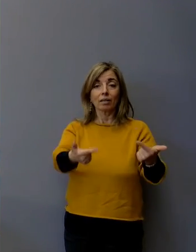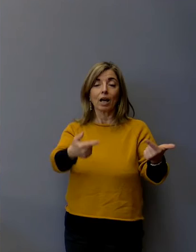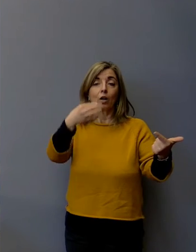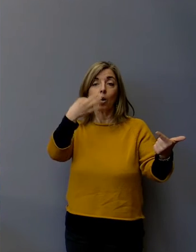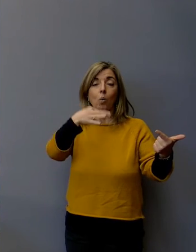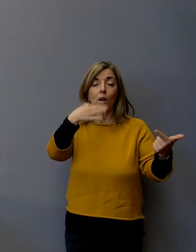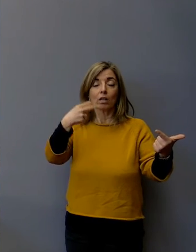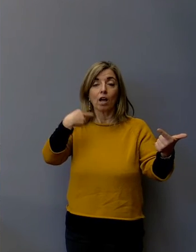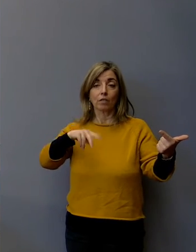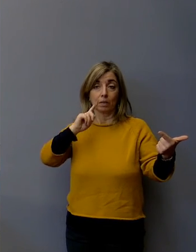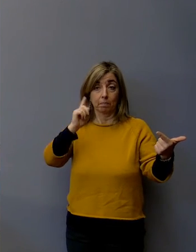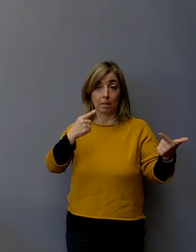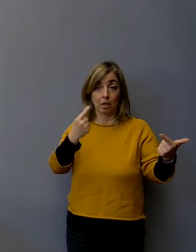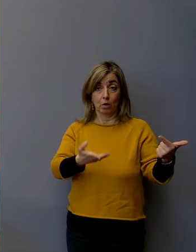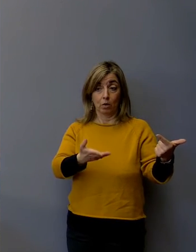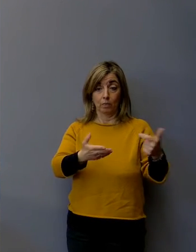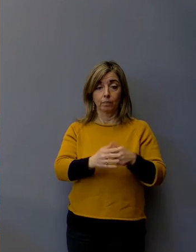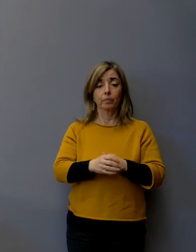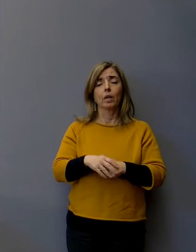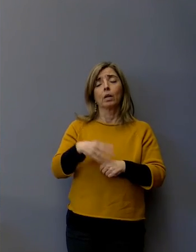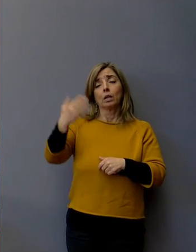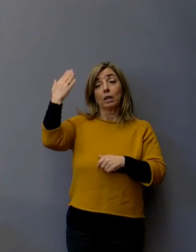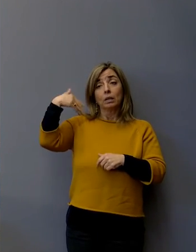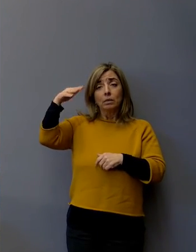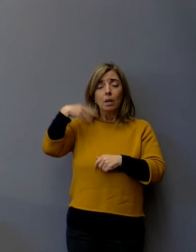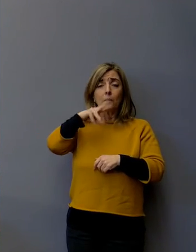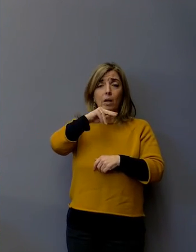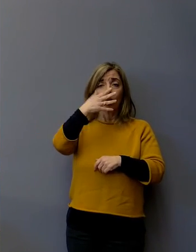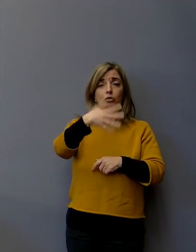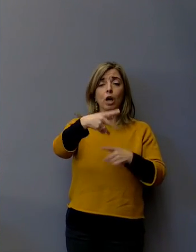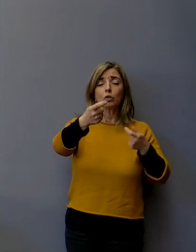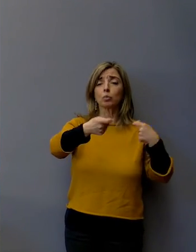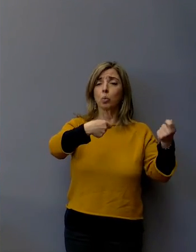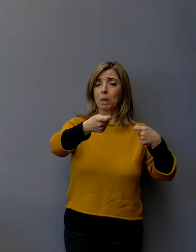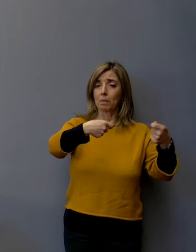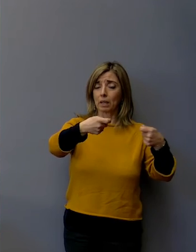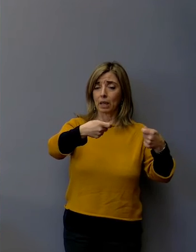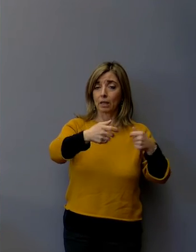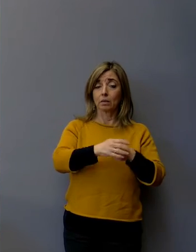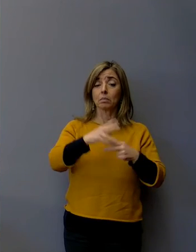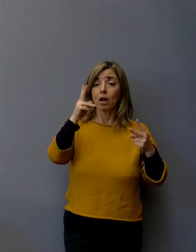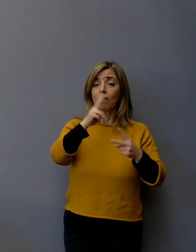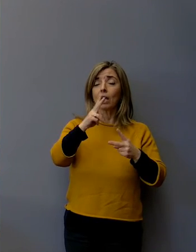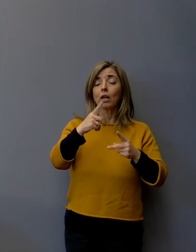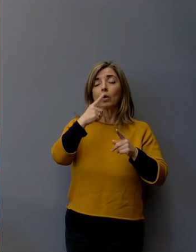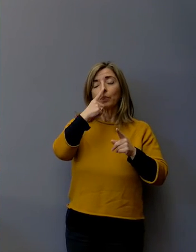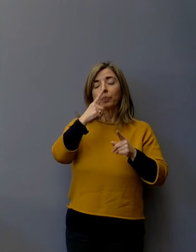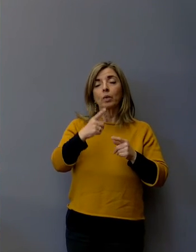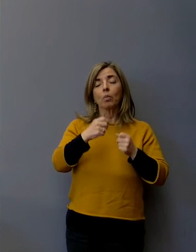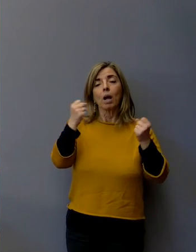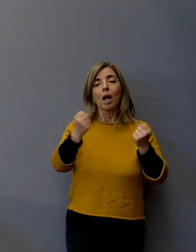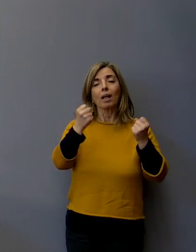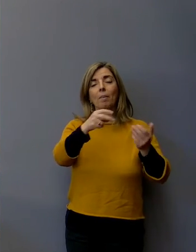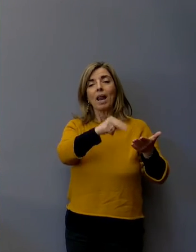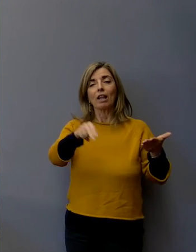dico brevemente intimamente abbiamo prati supermercati già l'altra volta non voglio parlare di nuovo però noi abbiamo promesso in campagna elettorale e se lo dovrebbe